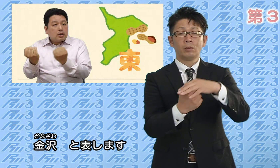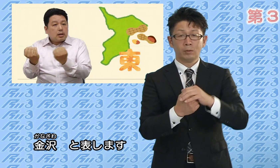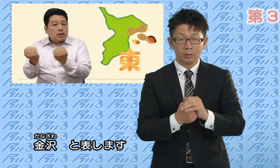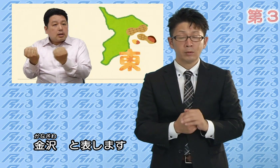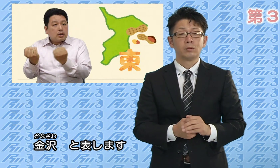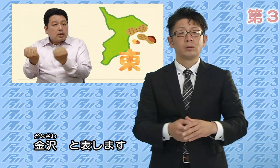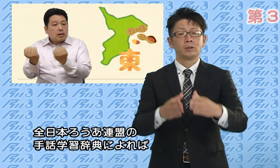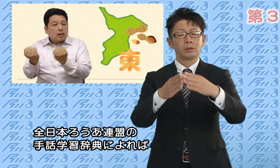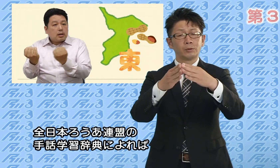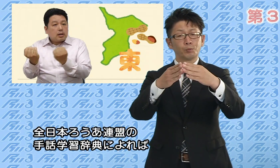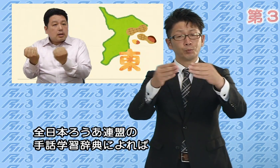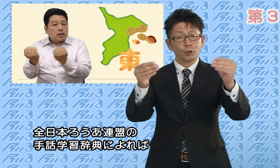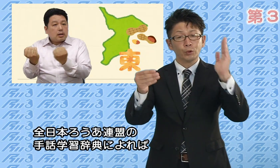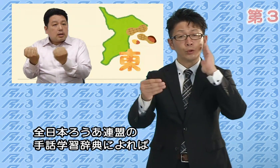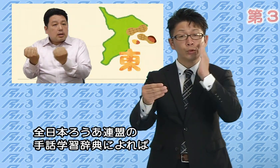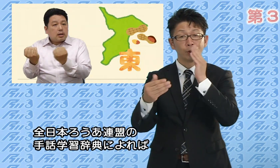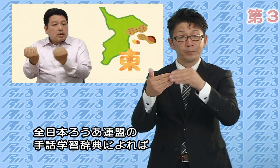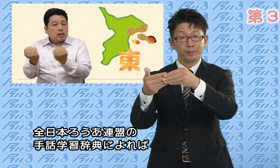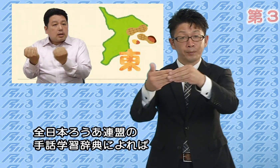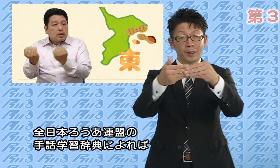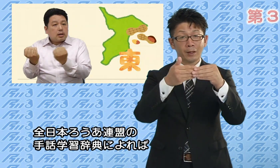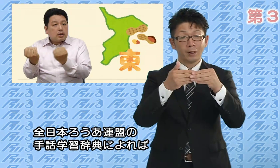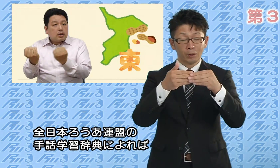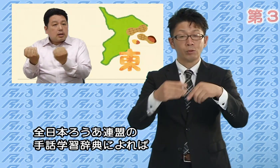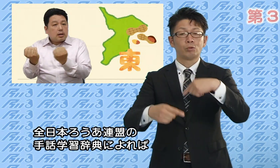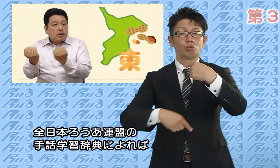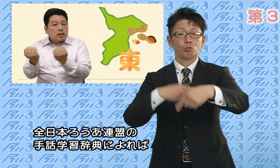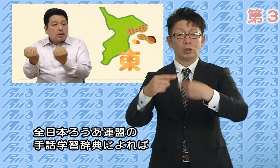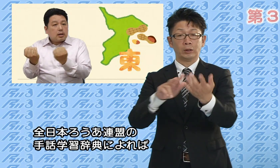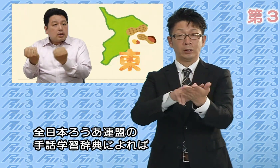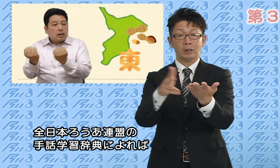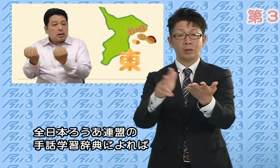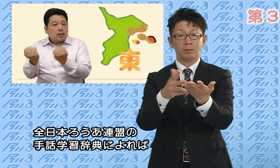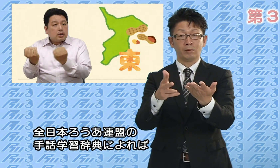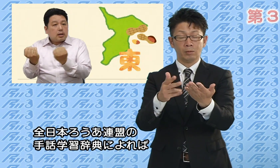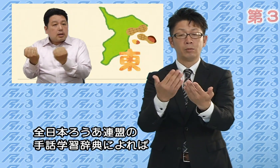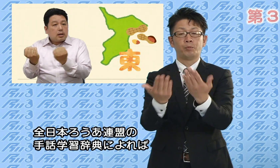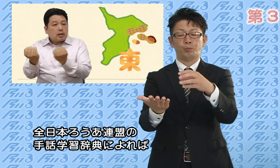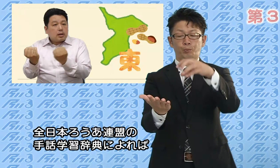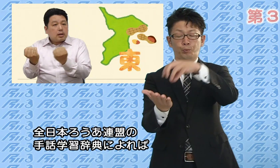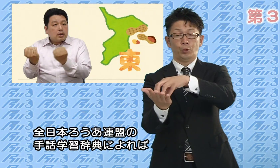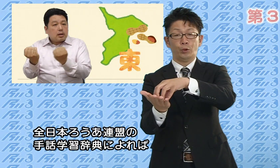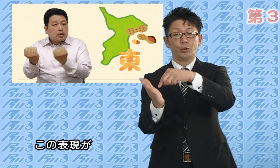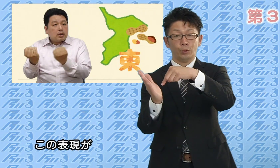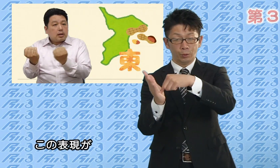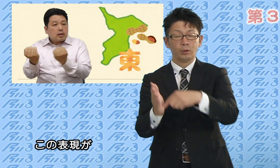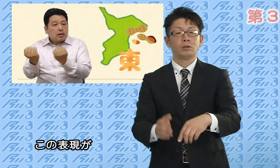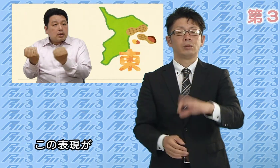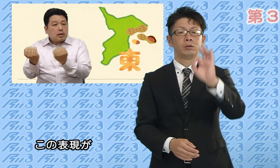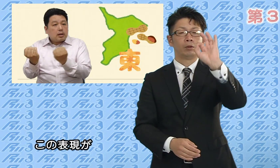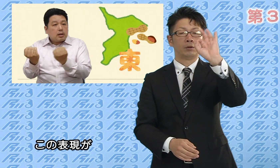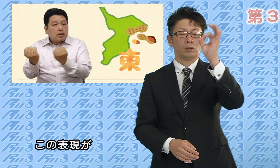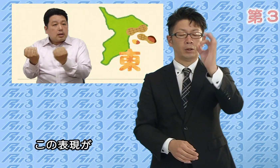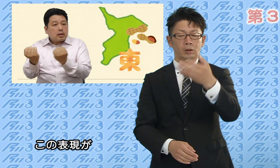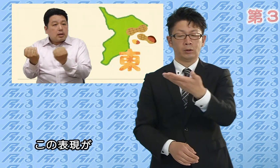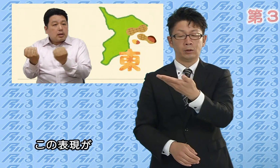と表します。全日本ろうあ連盟の手話辞典によれば、